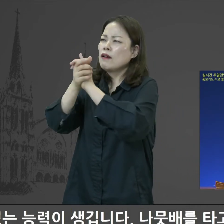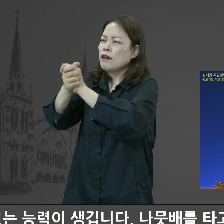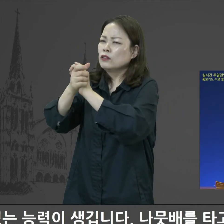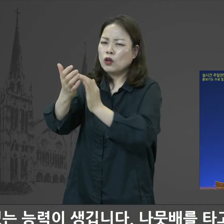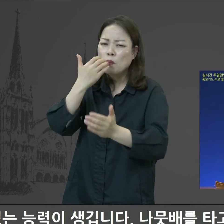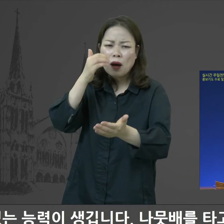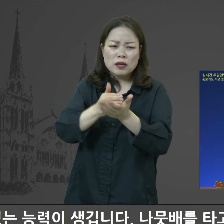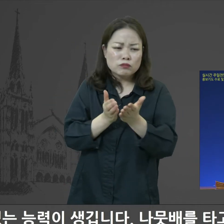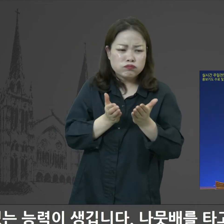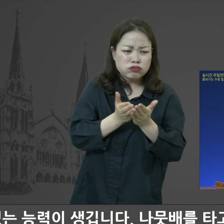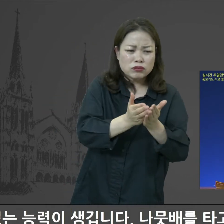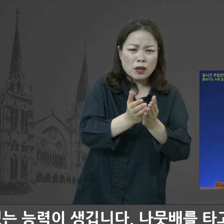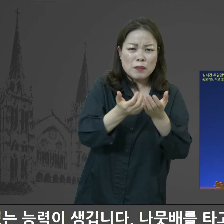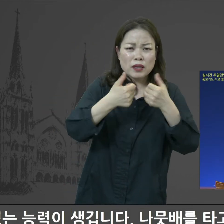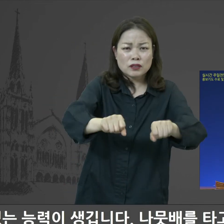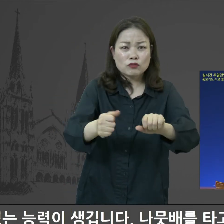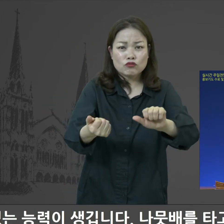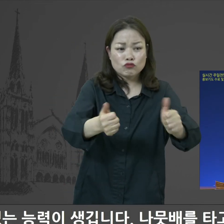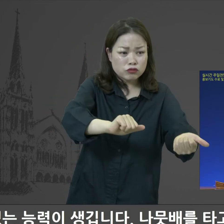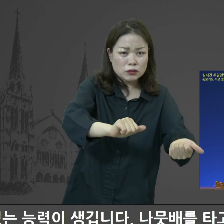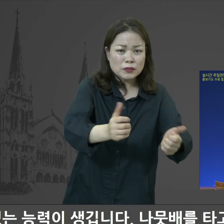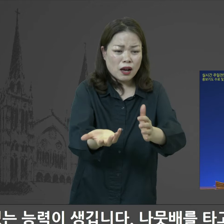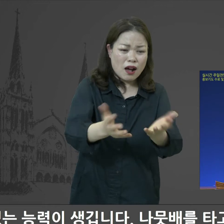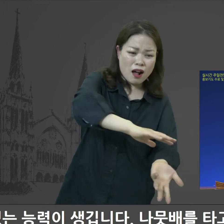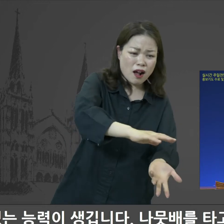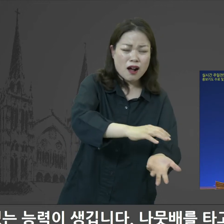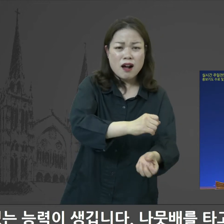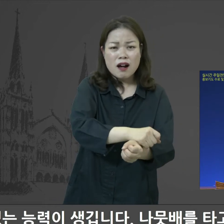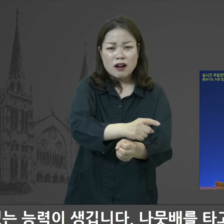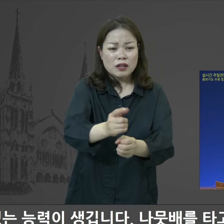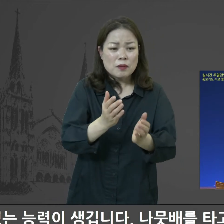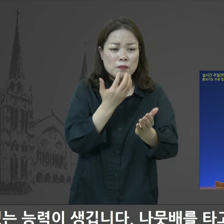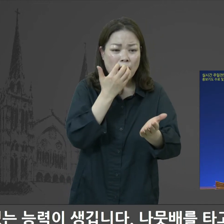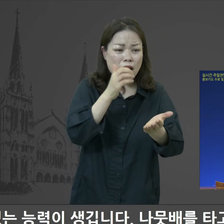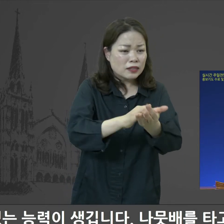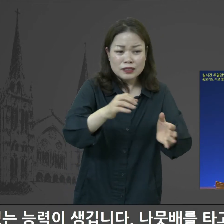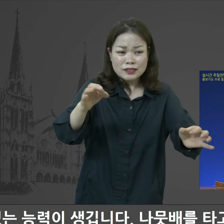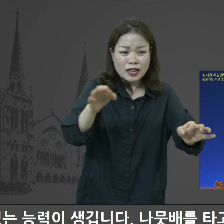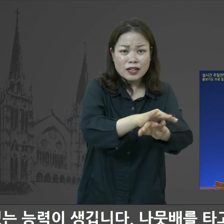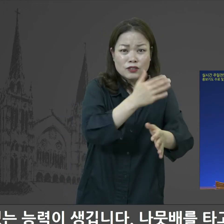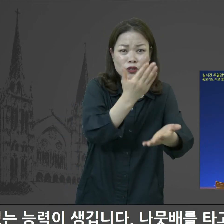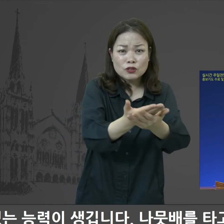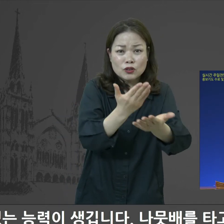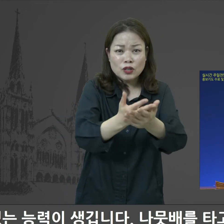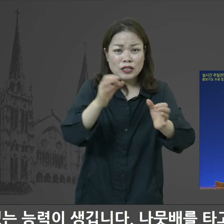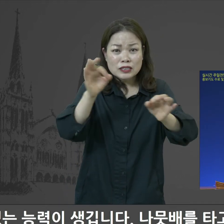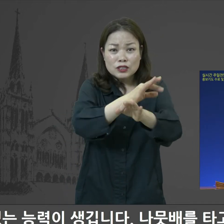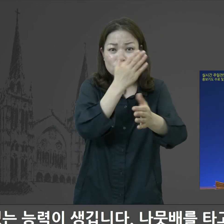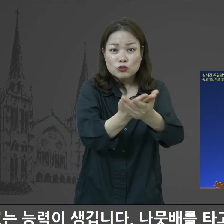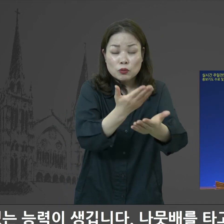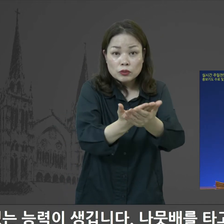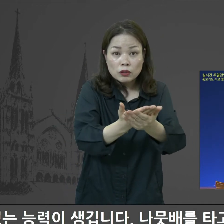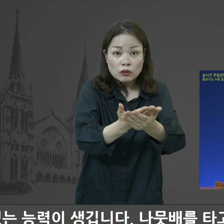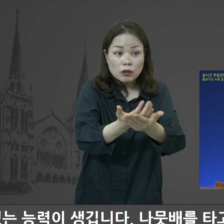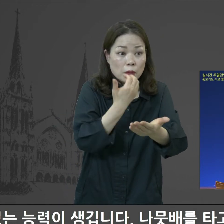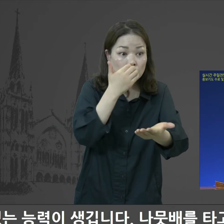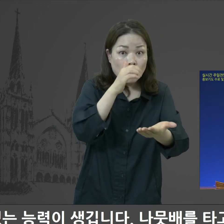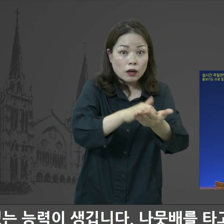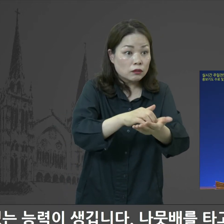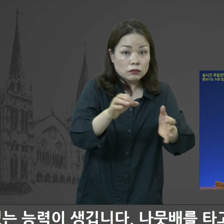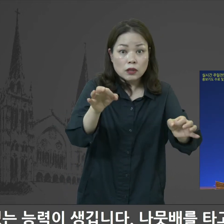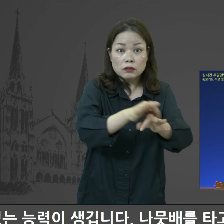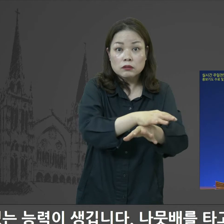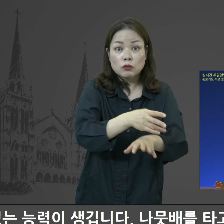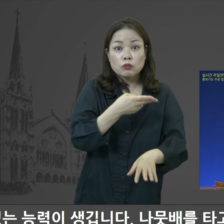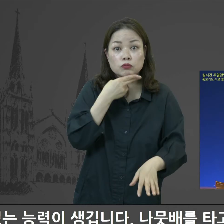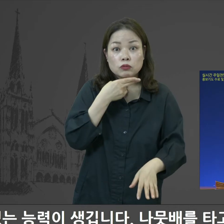저 바위에 부딪히면 배가 깨져 죽습니다. 하나님, 저 바위를 치워주십시오. 믿음으로 기도하니 치워주십시오. 그런데 하나님은 바위를 치워주지